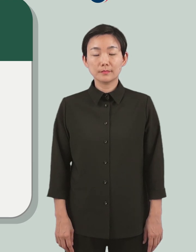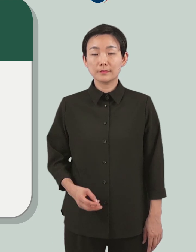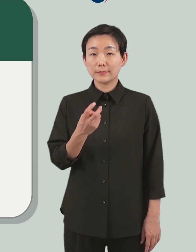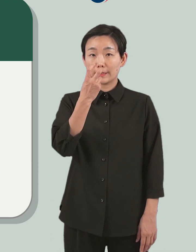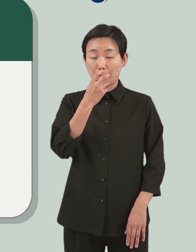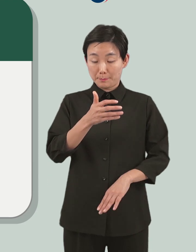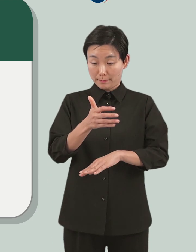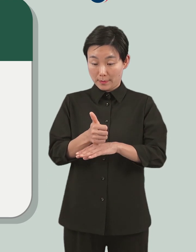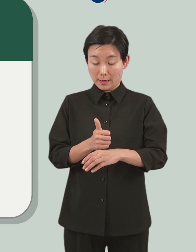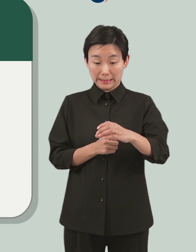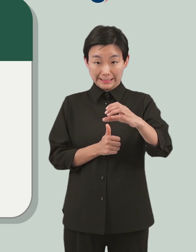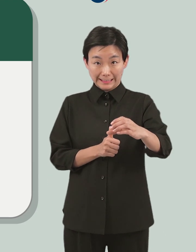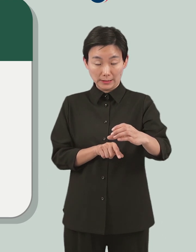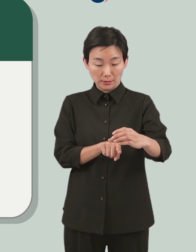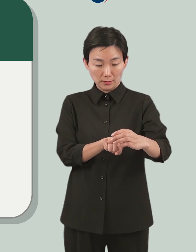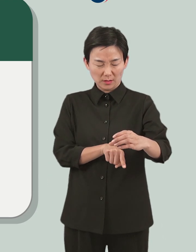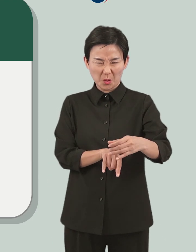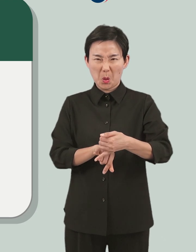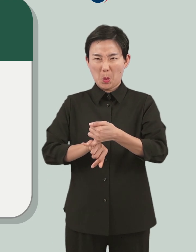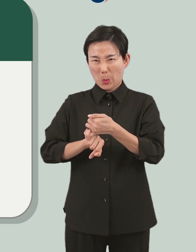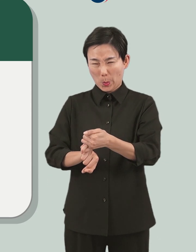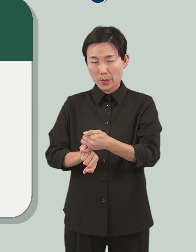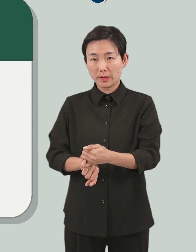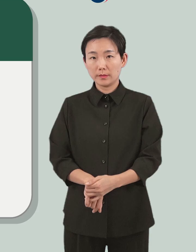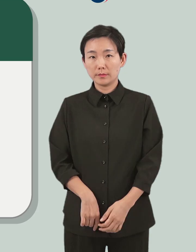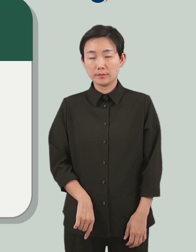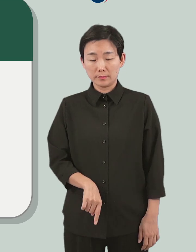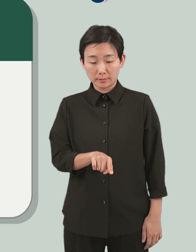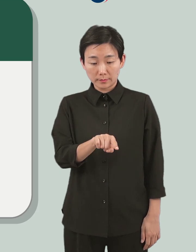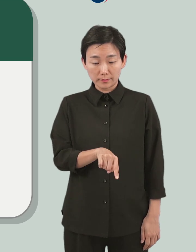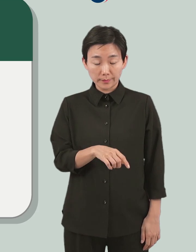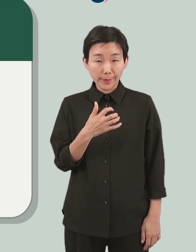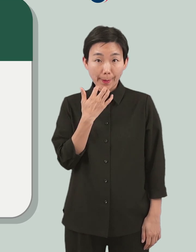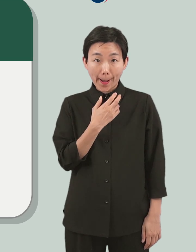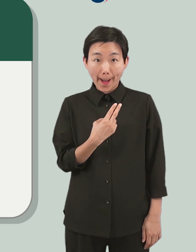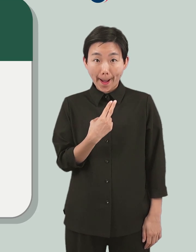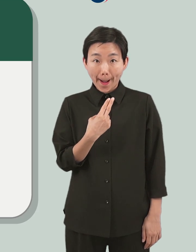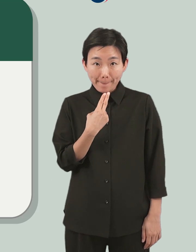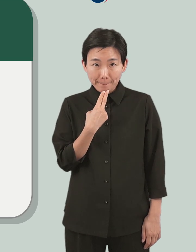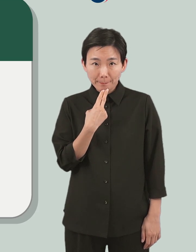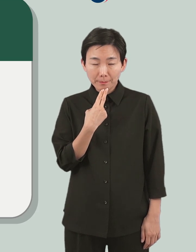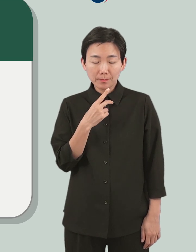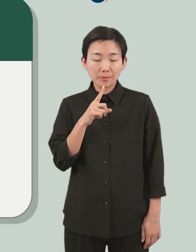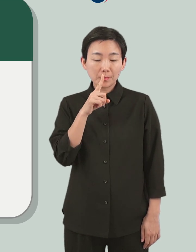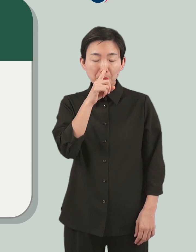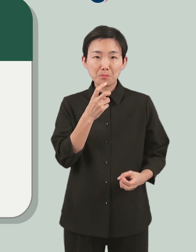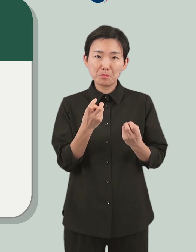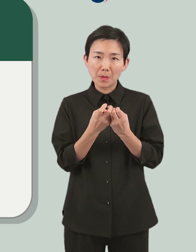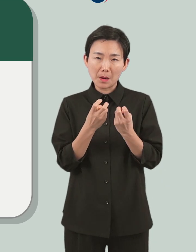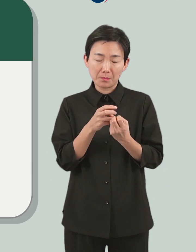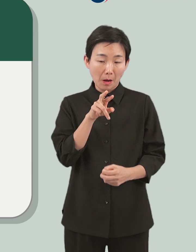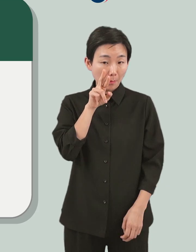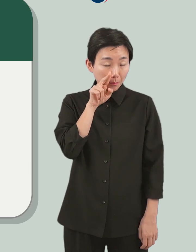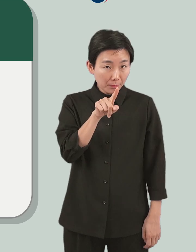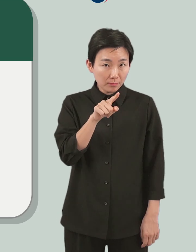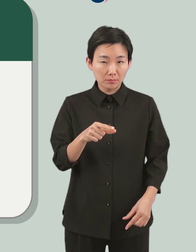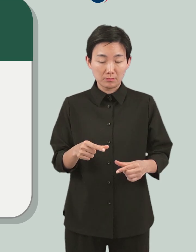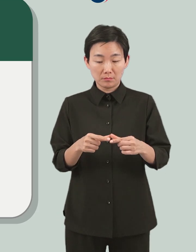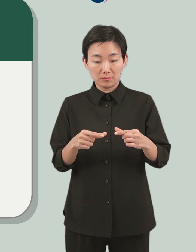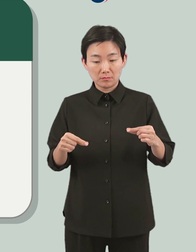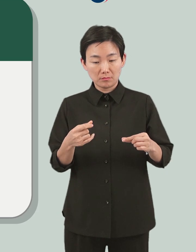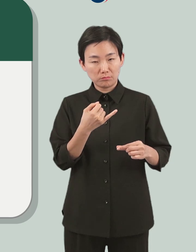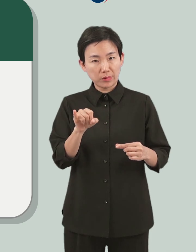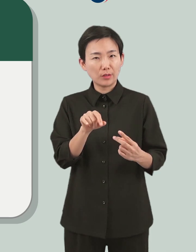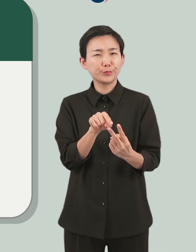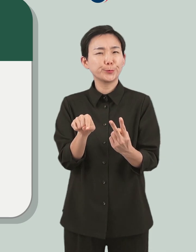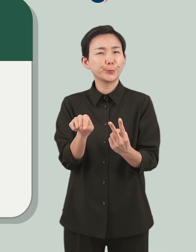합니다. 대조선 씨의 색띠가 나타나지 않을 경우 이는 실험 방법상의 오류이거나 제품에 문제가 있는